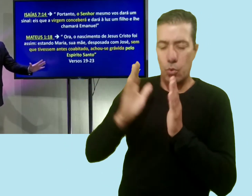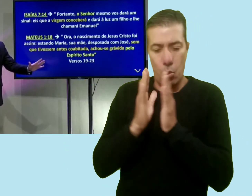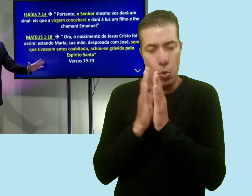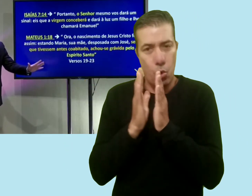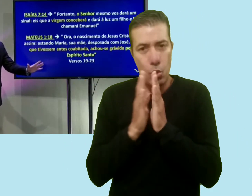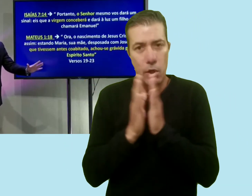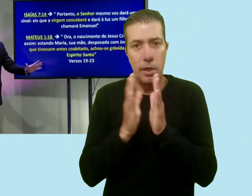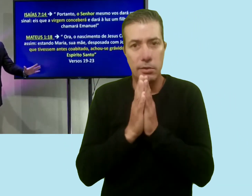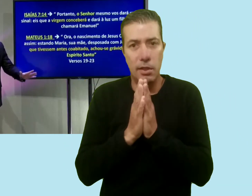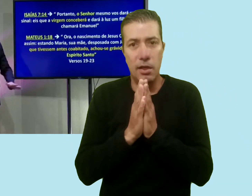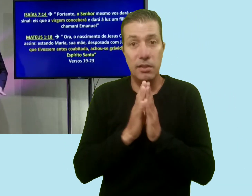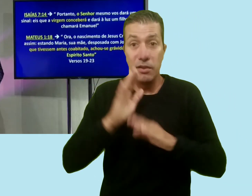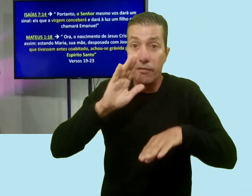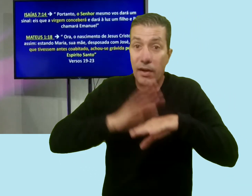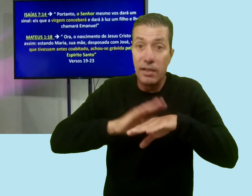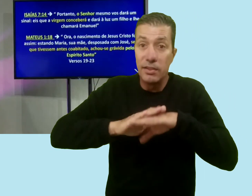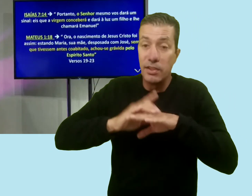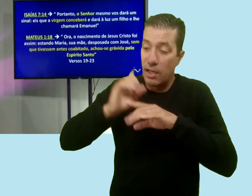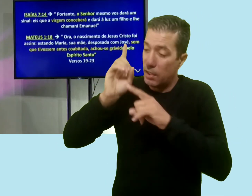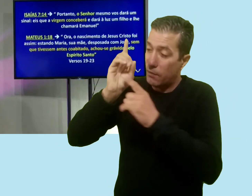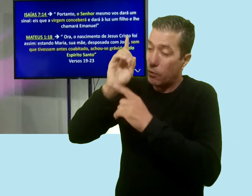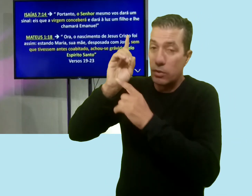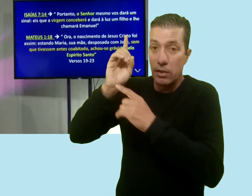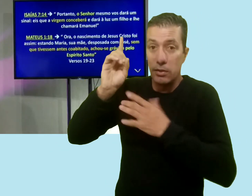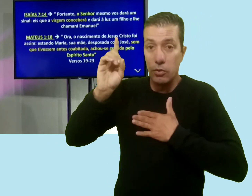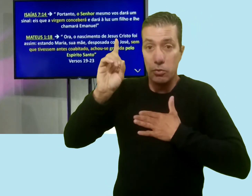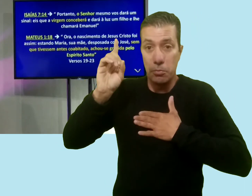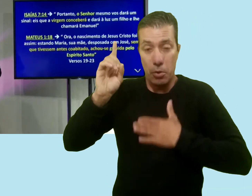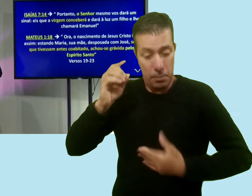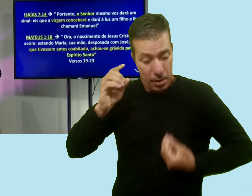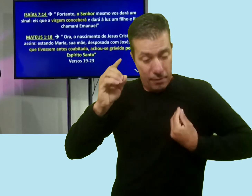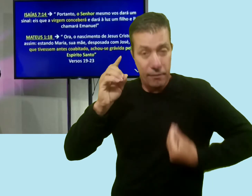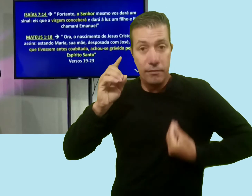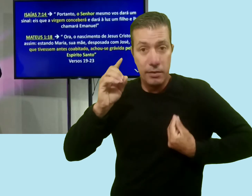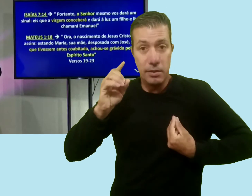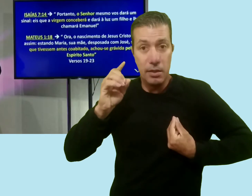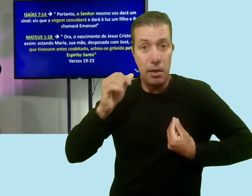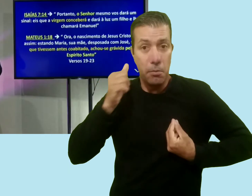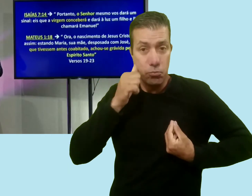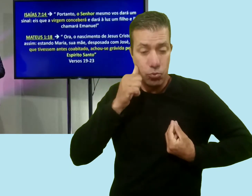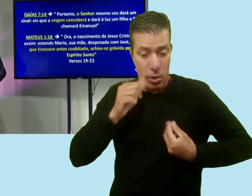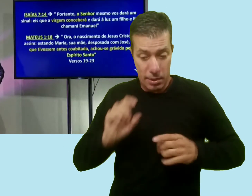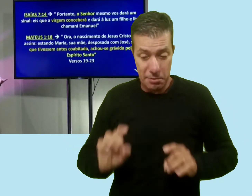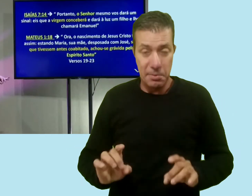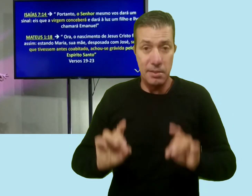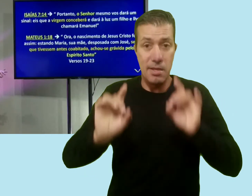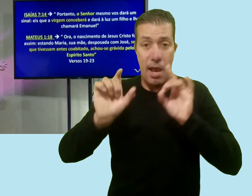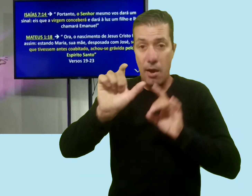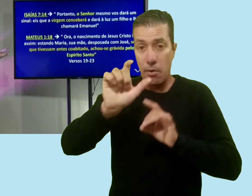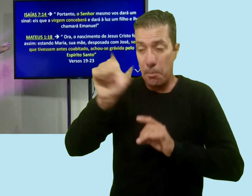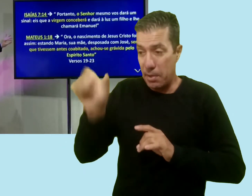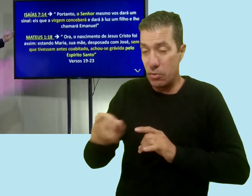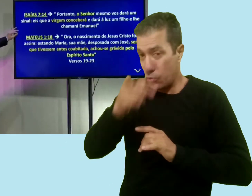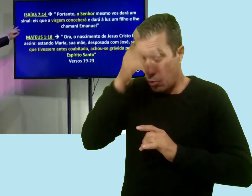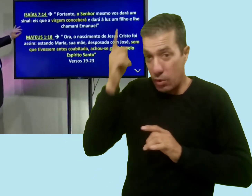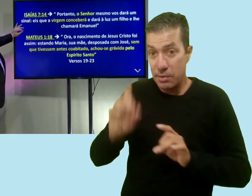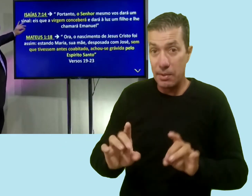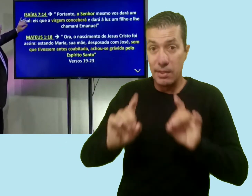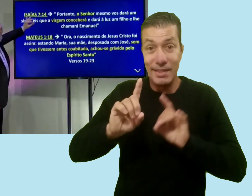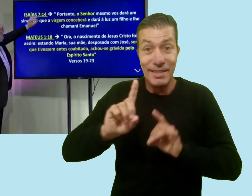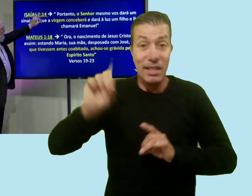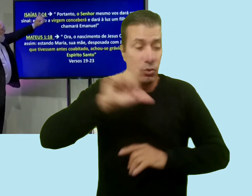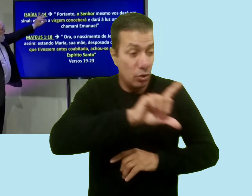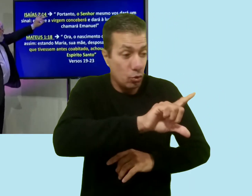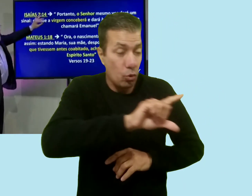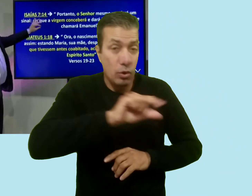Deus através de oração, que cumpria a vontade de Deus na sua vida, uma pessoa especial. Essa foi a pessoa